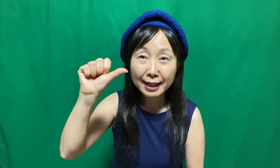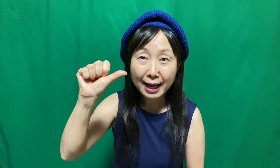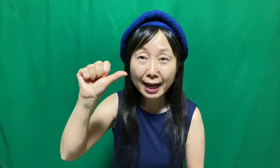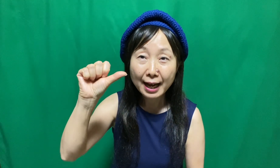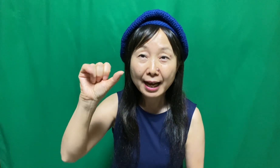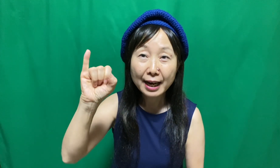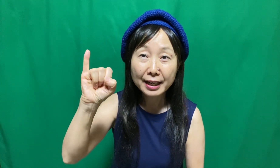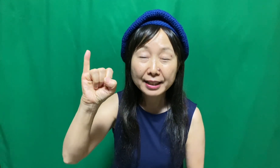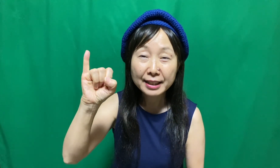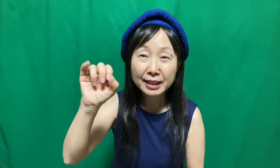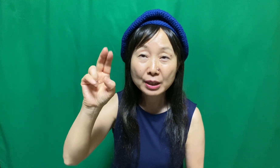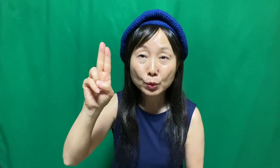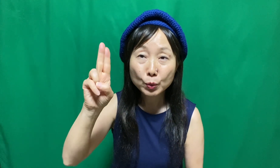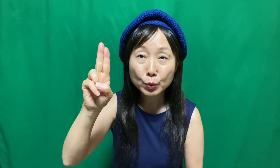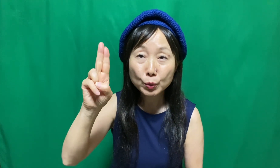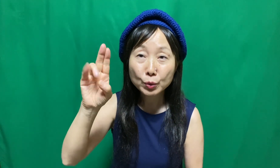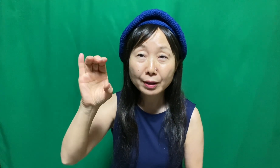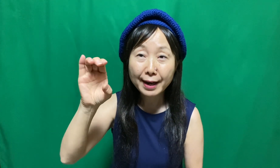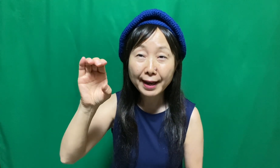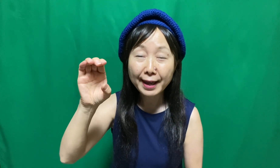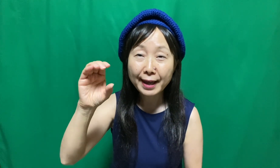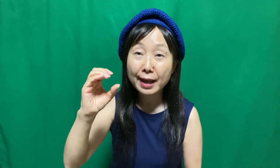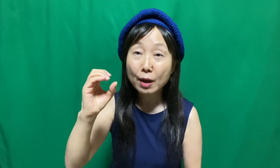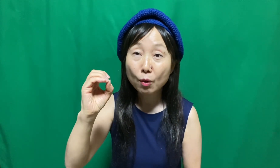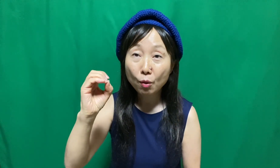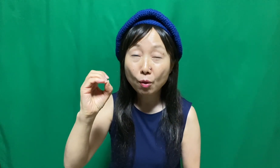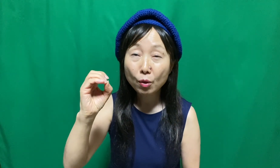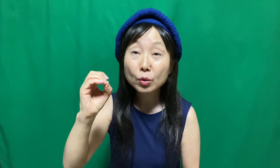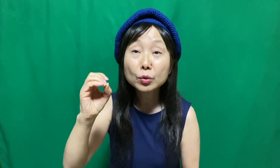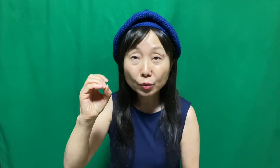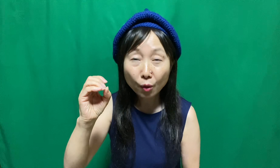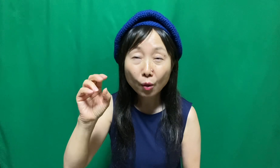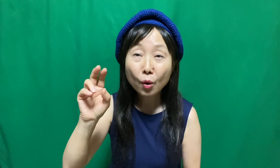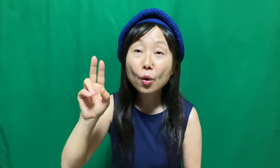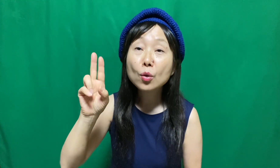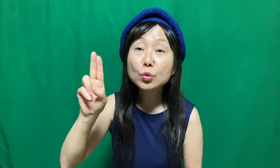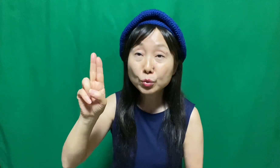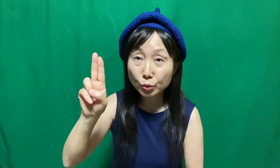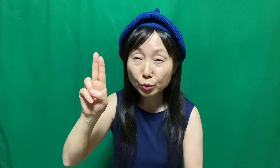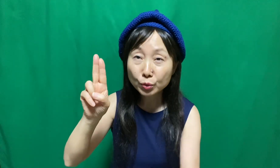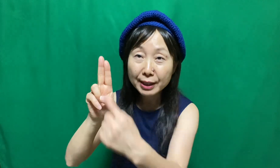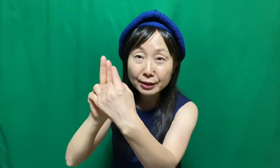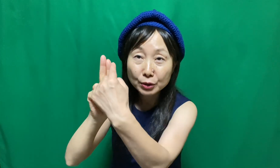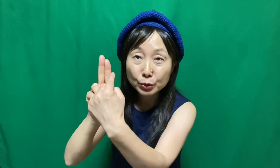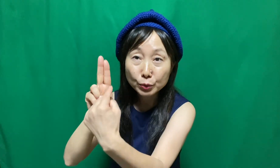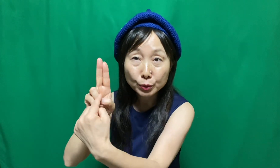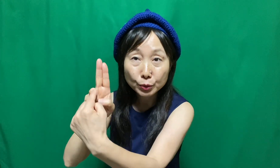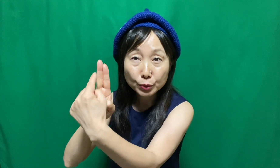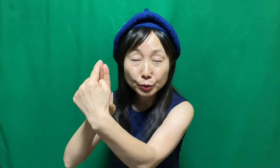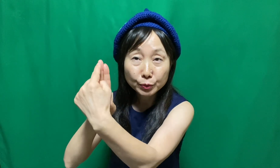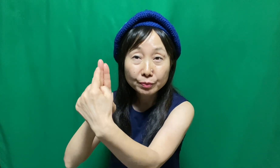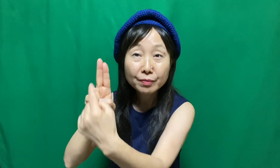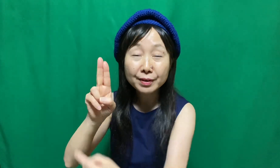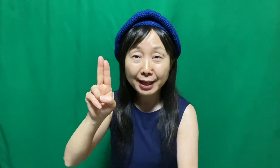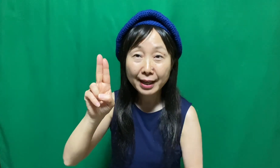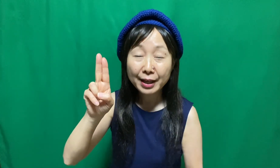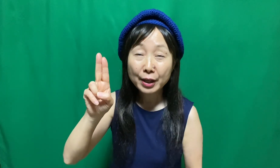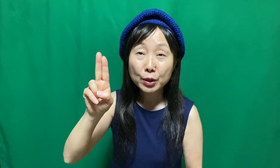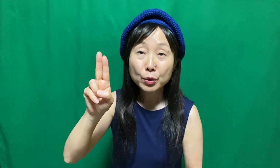あいうえおのうです。うね、う